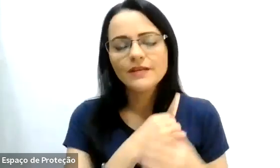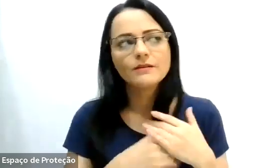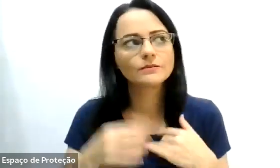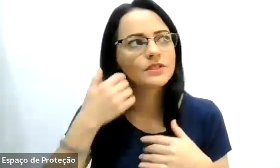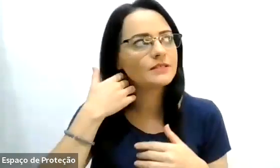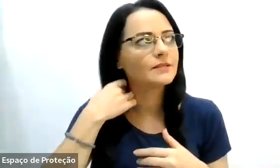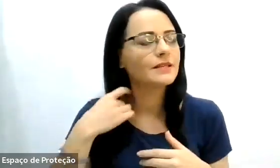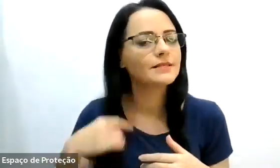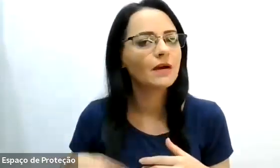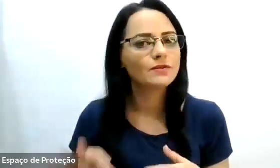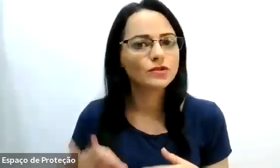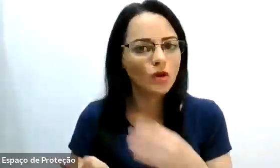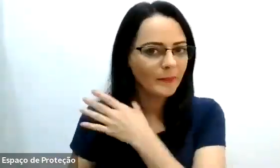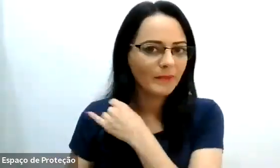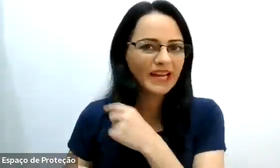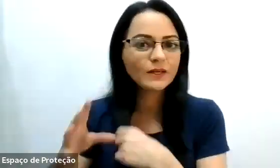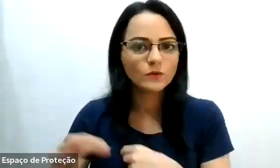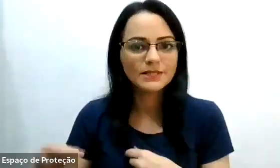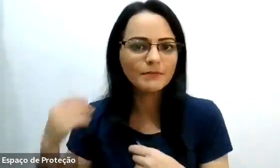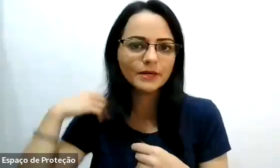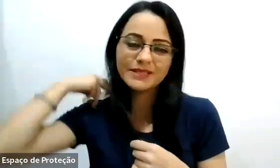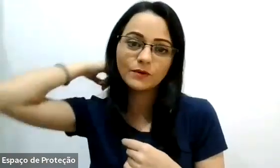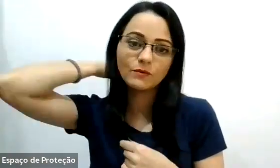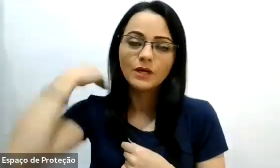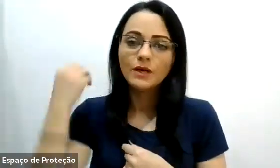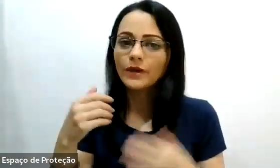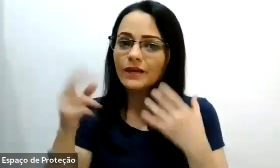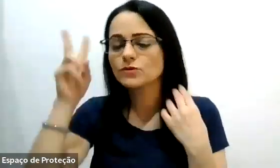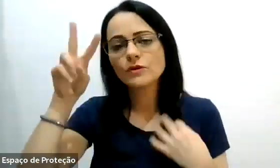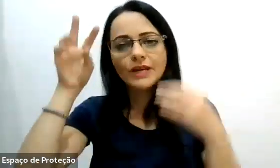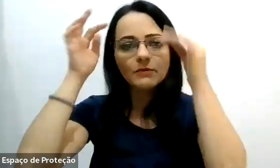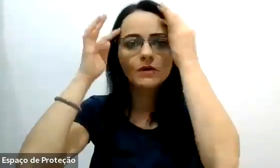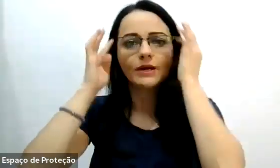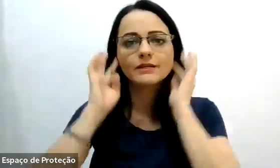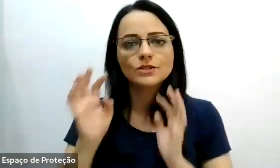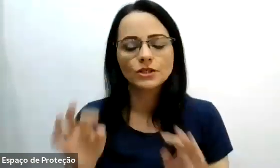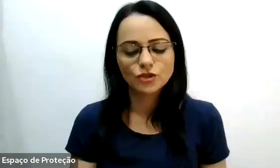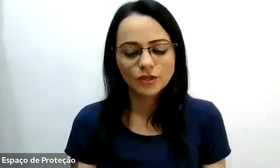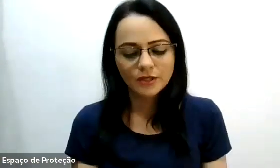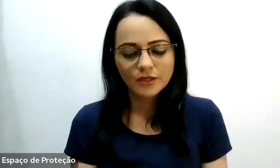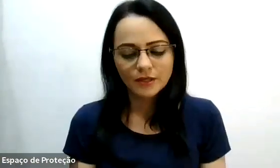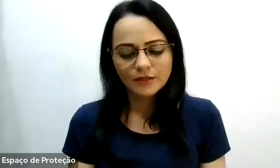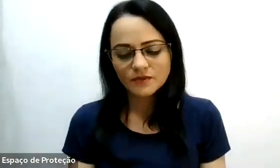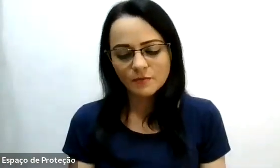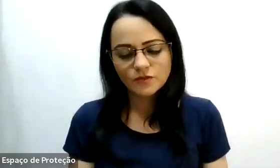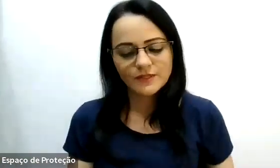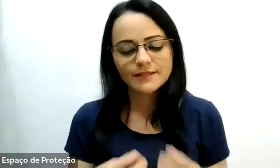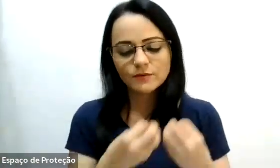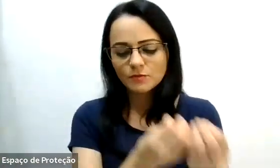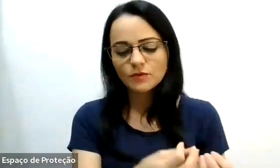Conceber, eu não sei se tem sinal só para a palavra conceber, mas eu não conheço, não me lembro agora, tá, gente? Então você pode fazer assim, o Espírito